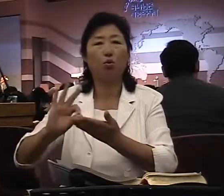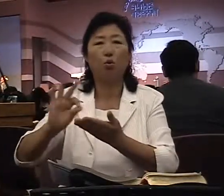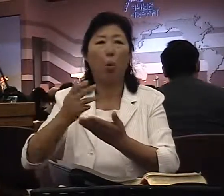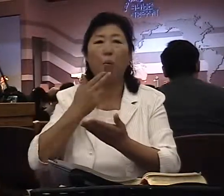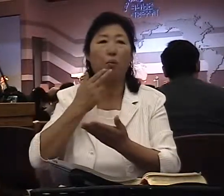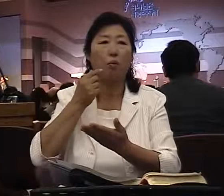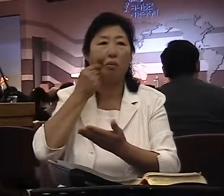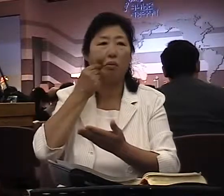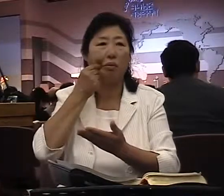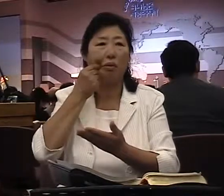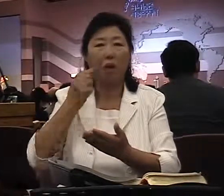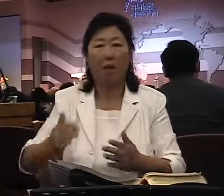가볍게 다루면